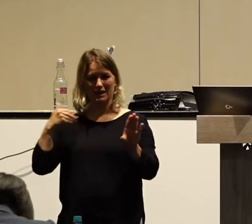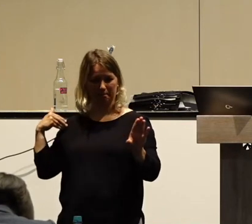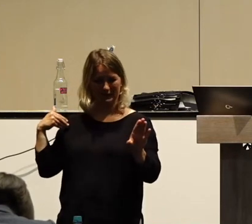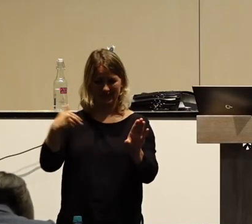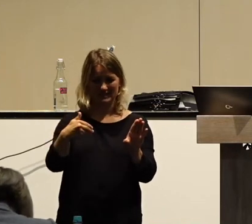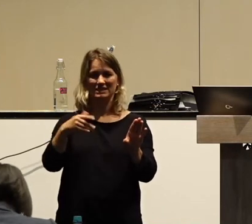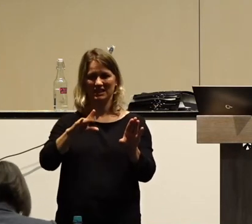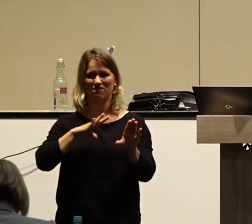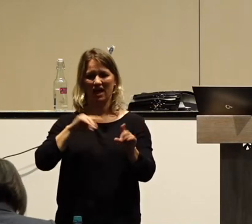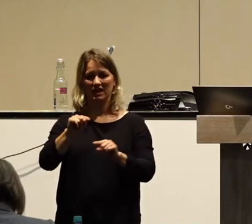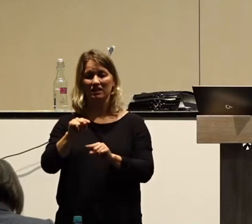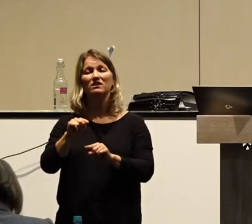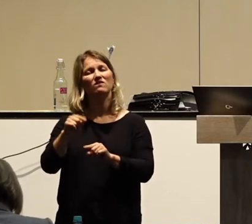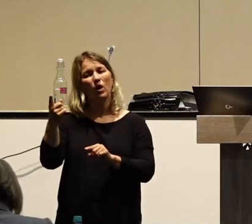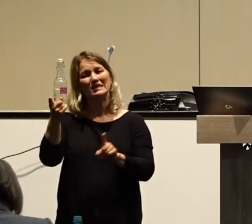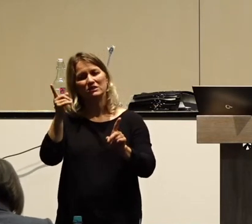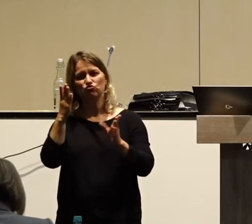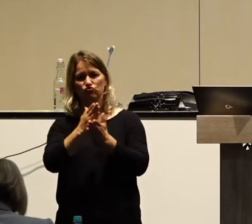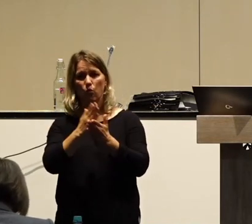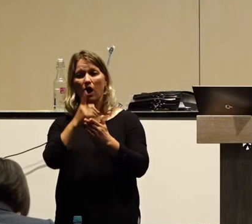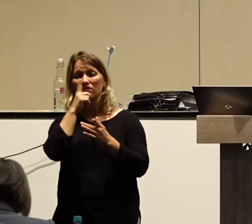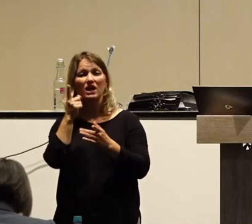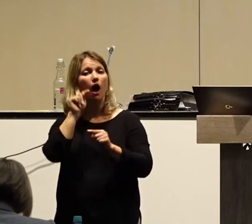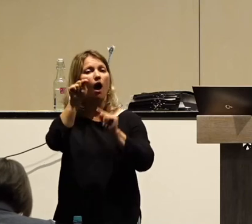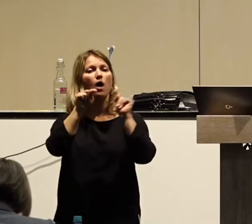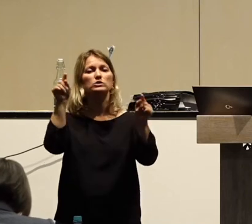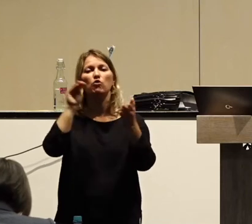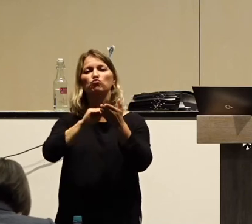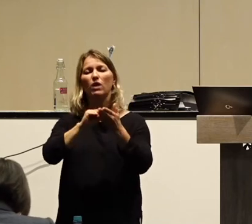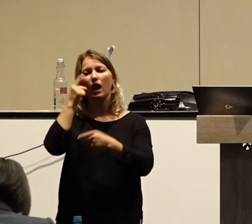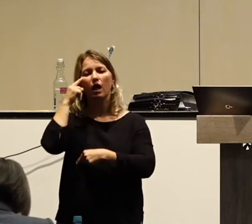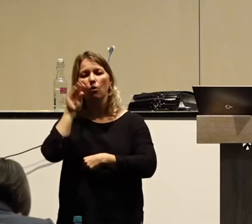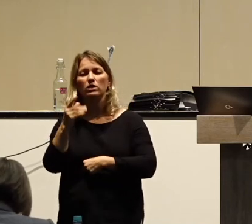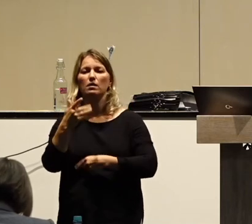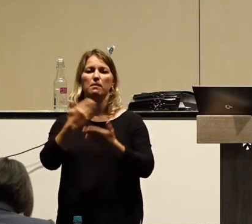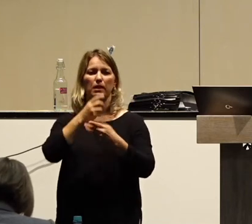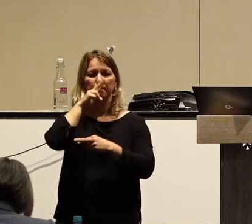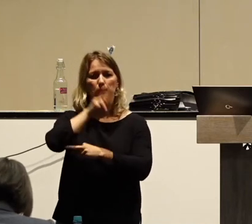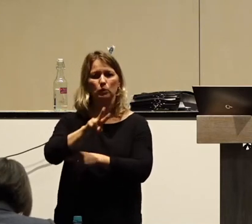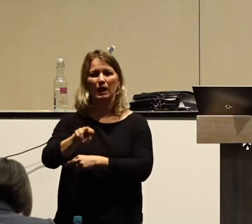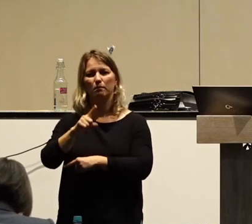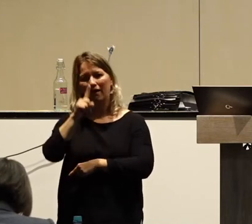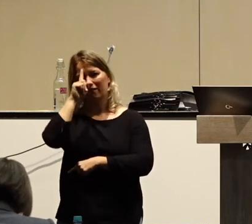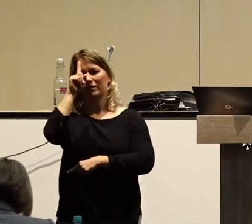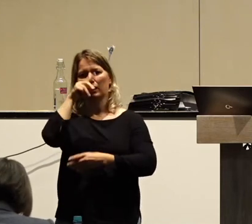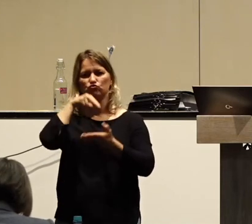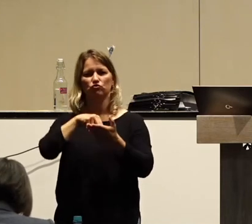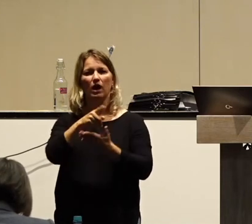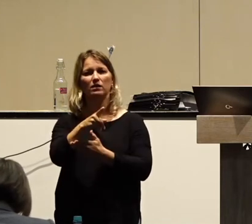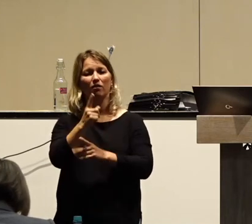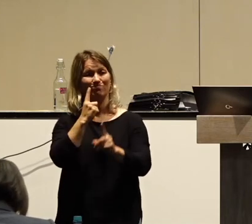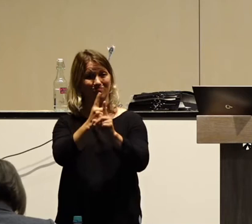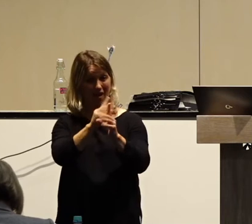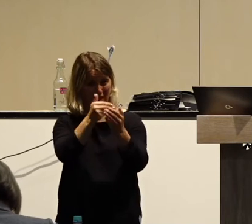gewarnt, Angebote von außerschulischen Lernorten, also zum Beispiel Gedenkstätten, Museen oder Ähnlichen, zu nutzen und diese